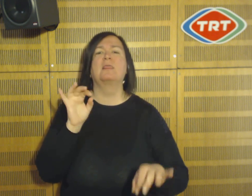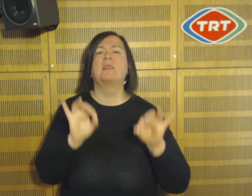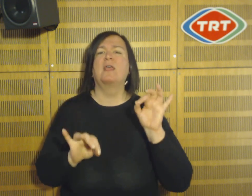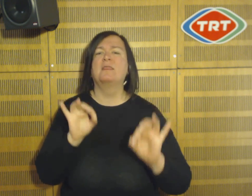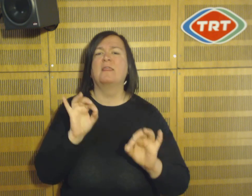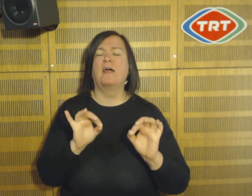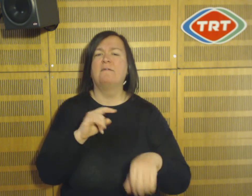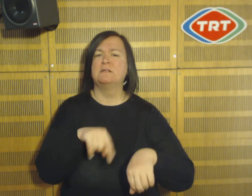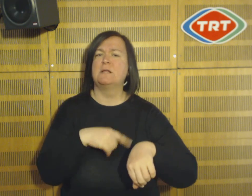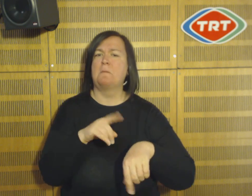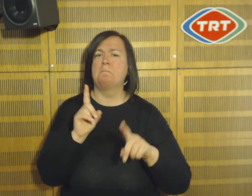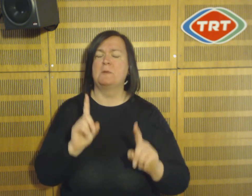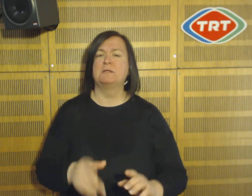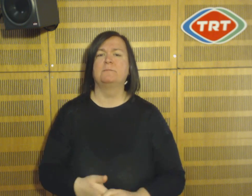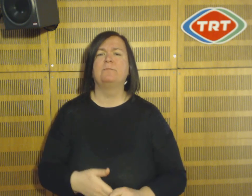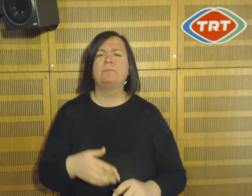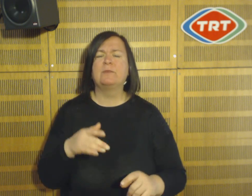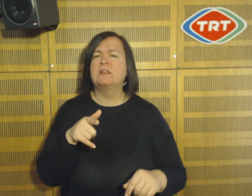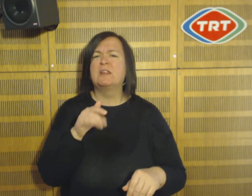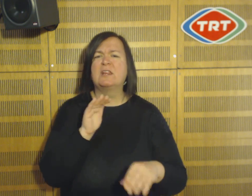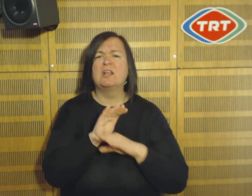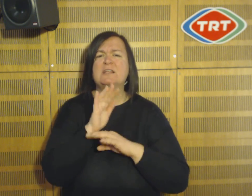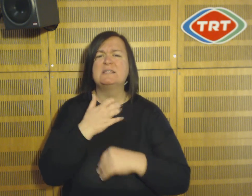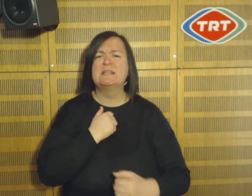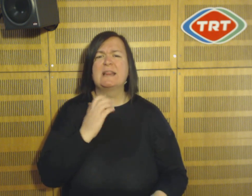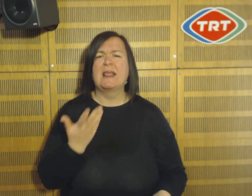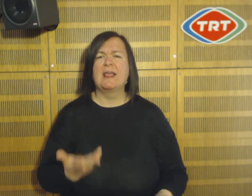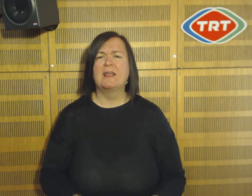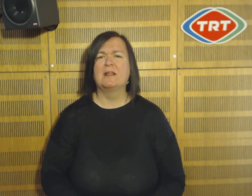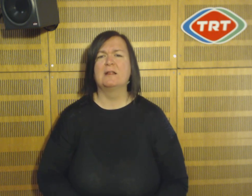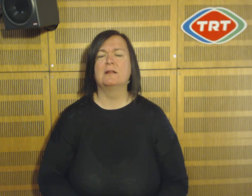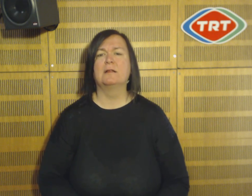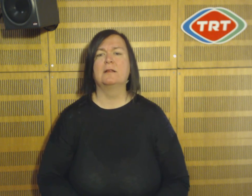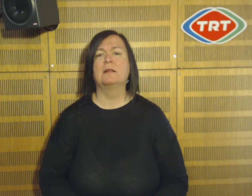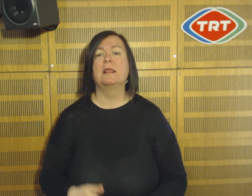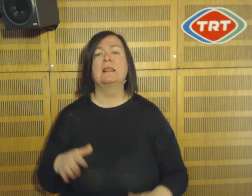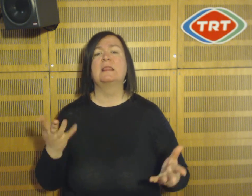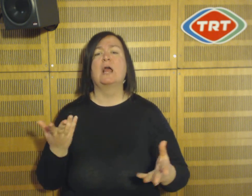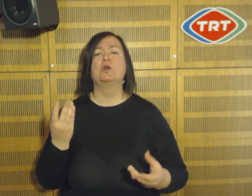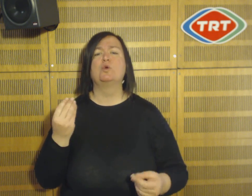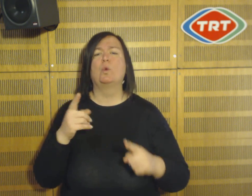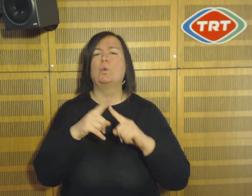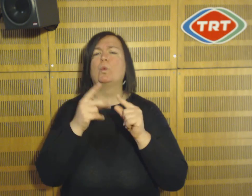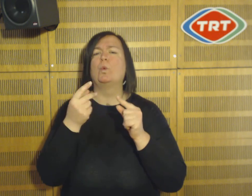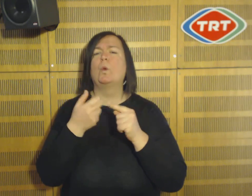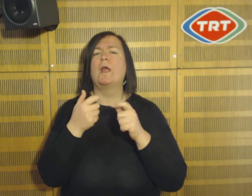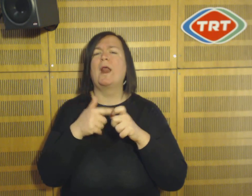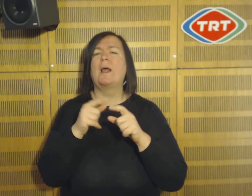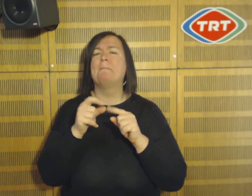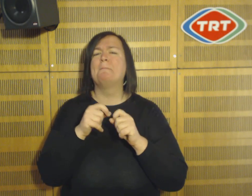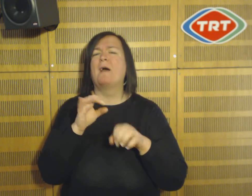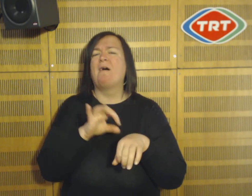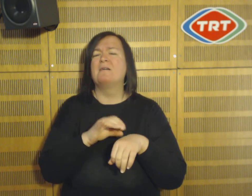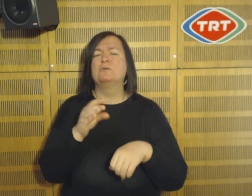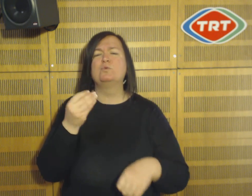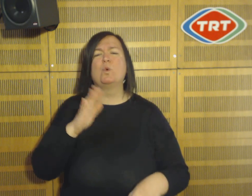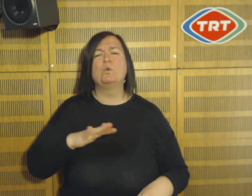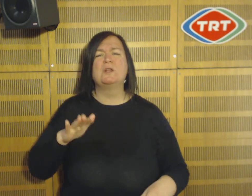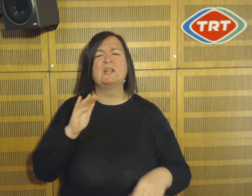girdim Eee neydi yaşadığınız sıkıntılar Eee daha çok yani turet sendromunda Özellikle de çocukların yaşadığı sıkıntılar